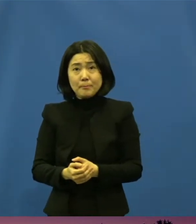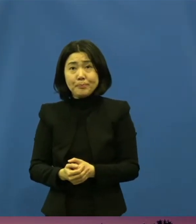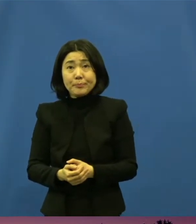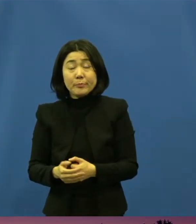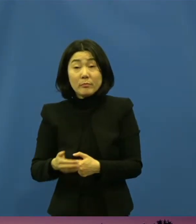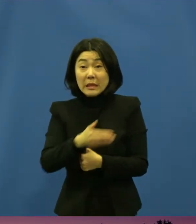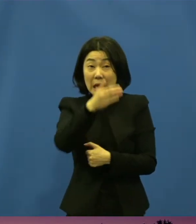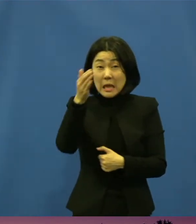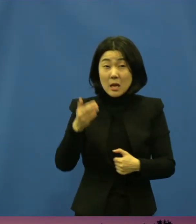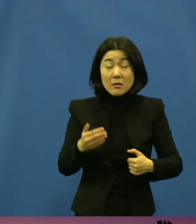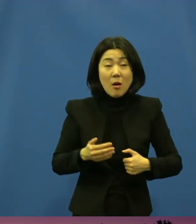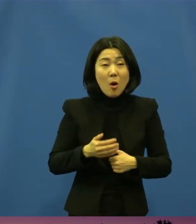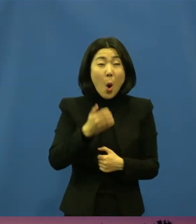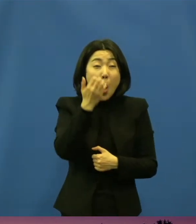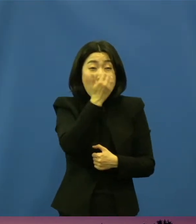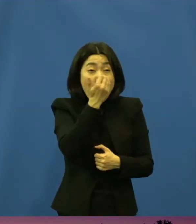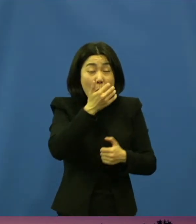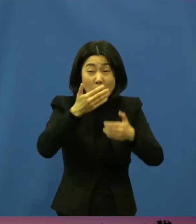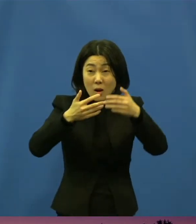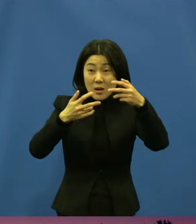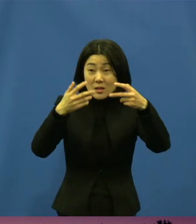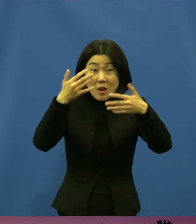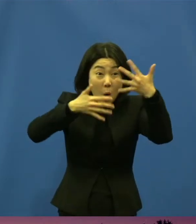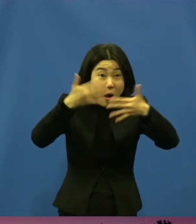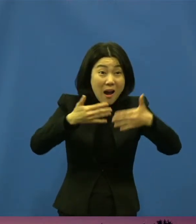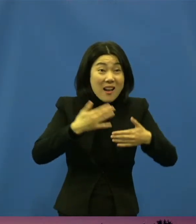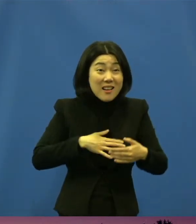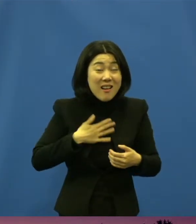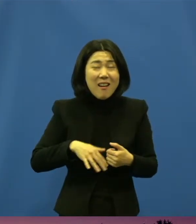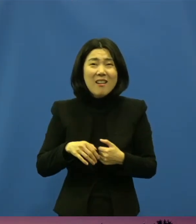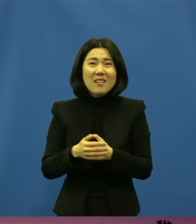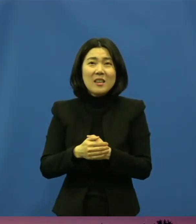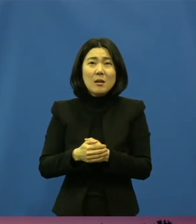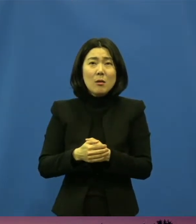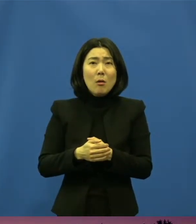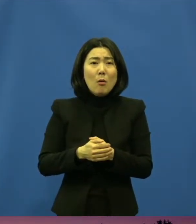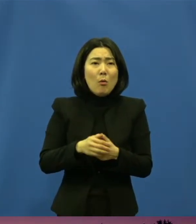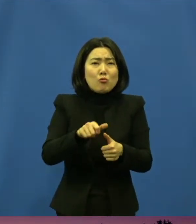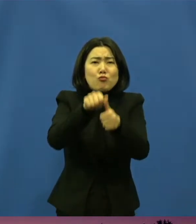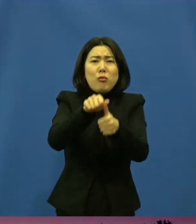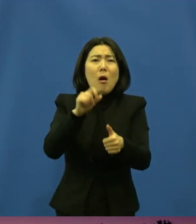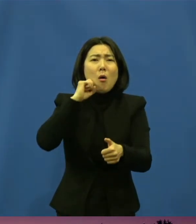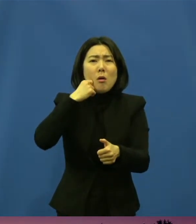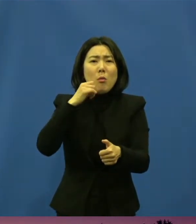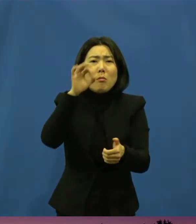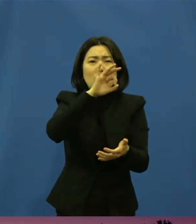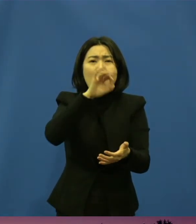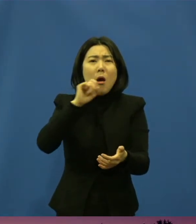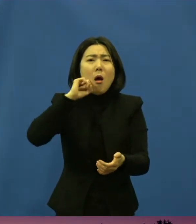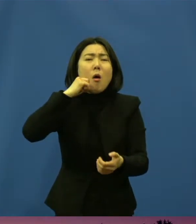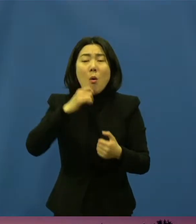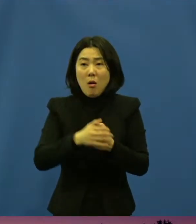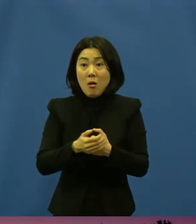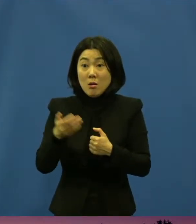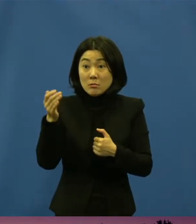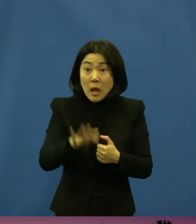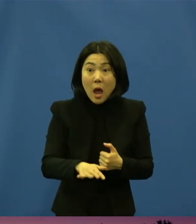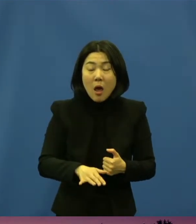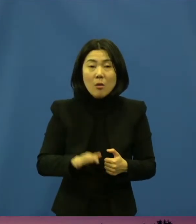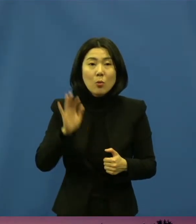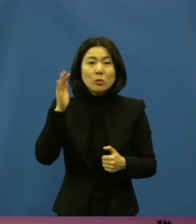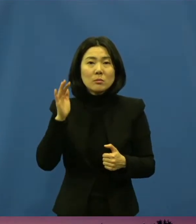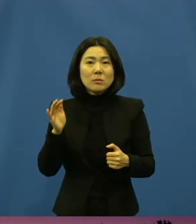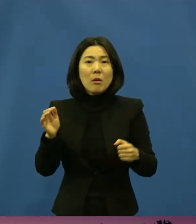포르노물을 접하는 게 어려웠어요. 없어요. 어떻게 구해요, 그죠? 볼 수가 없어요. 근데 지금은 어때요? 핸드폰이